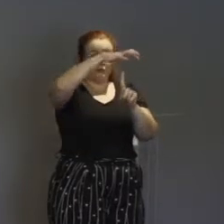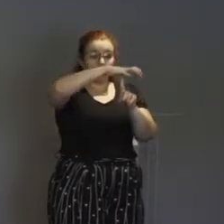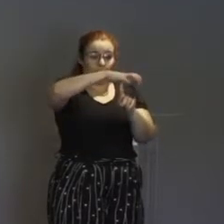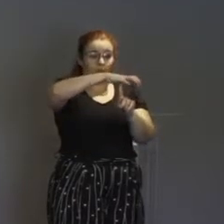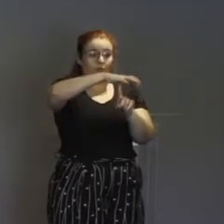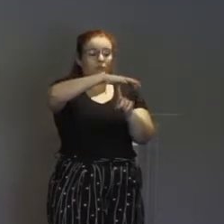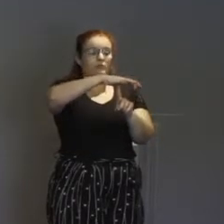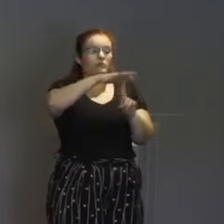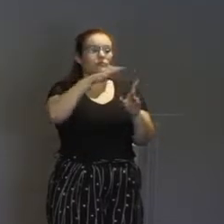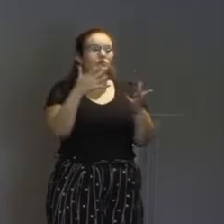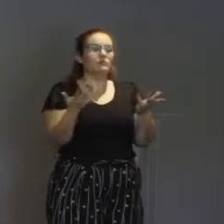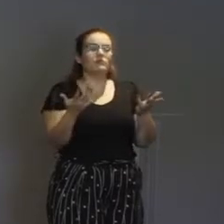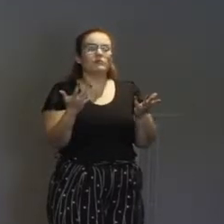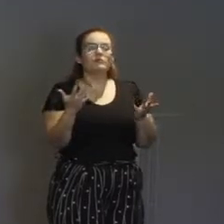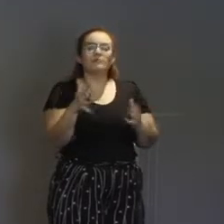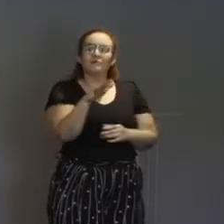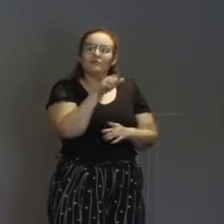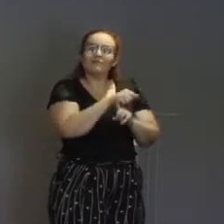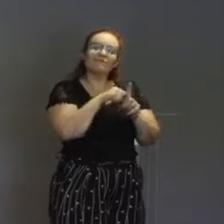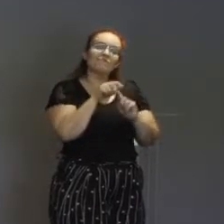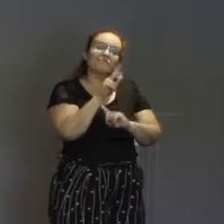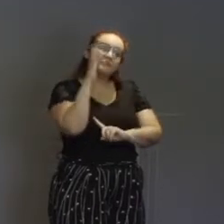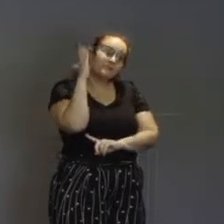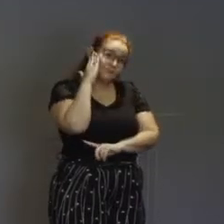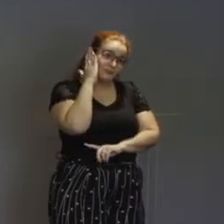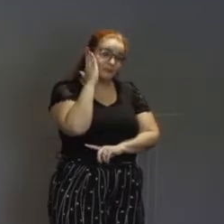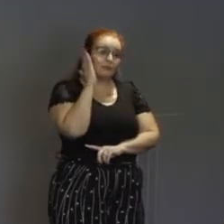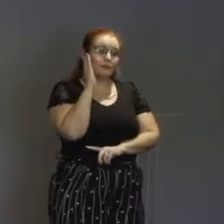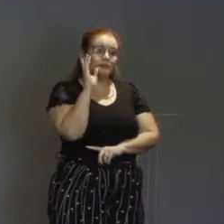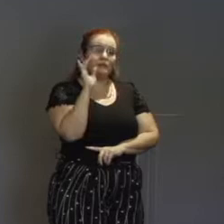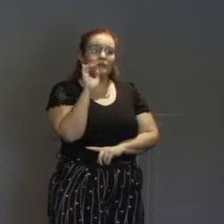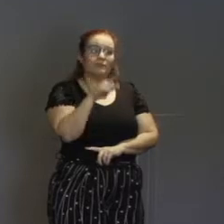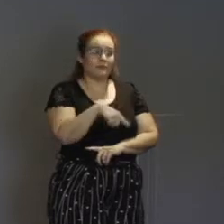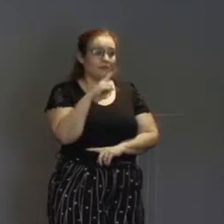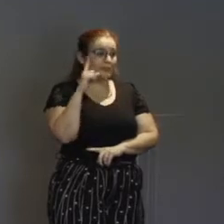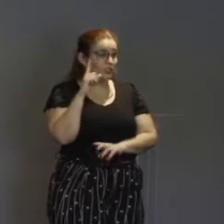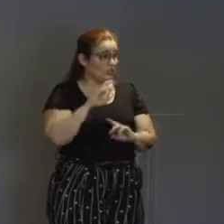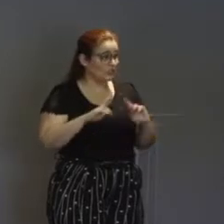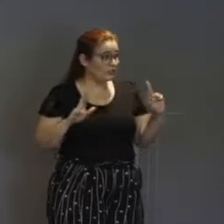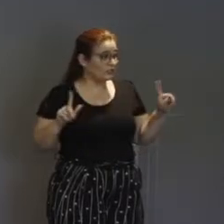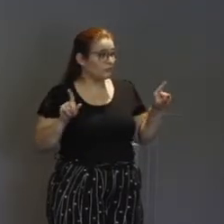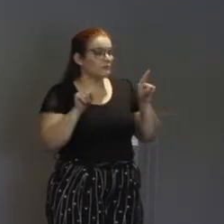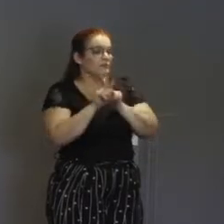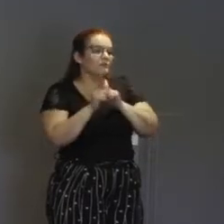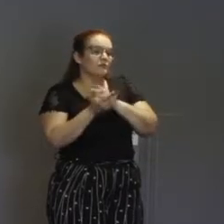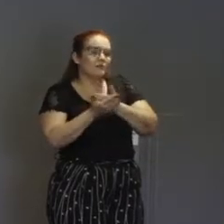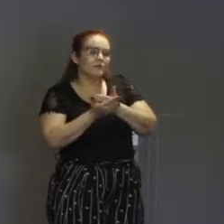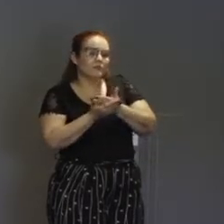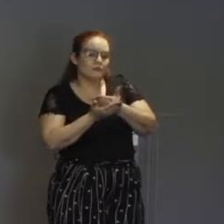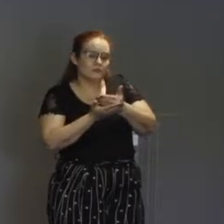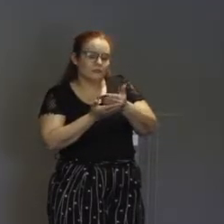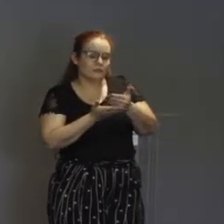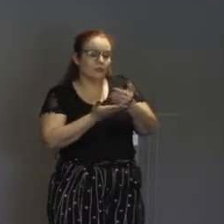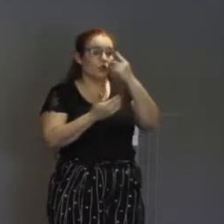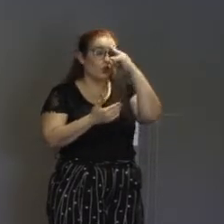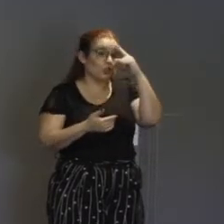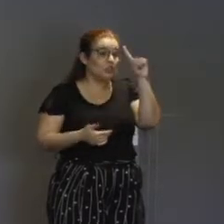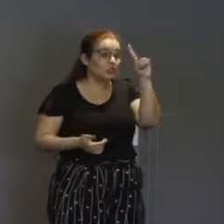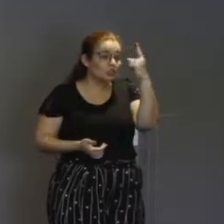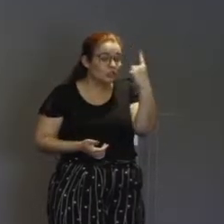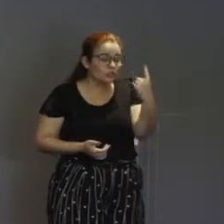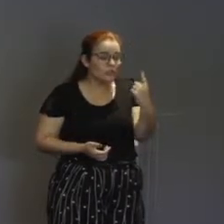mediram lá como a sociedade entendeu aquilo. E foi uma enorme diferença, impacto, inclusive, no comercinho ali, em um dia de